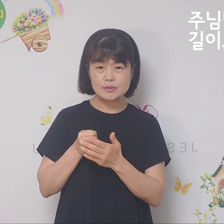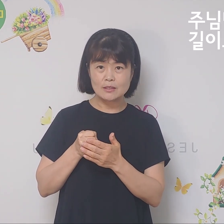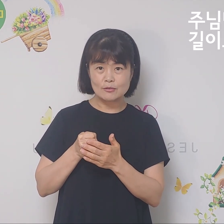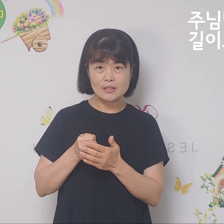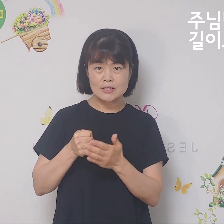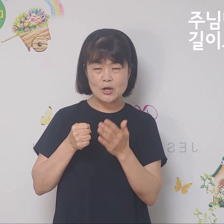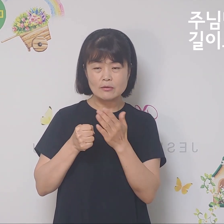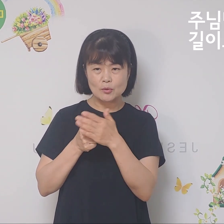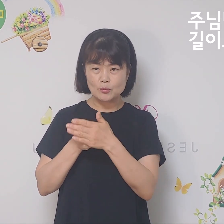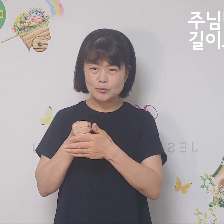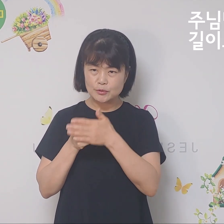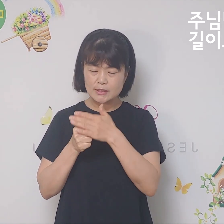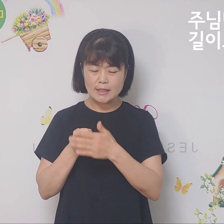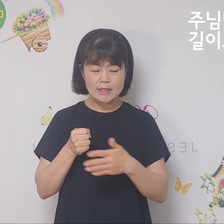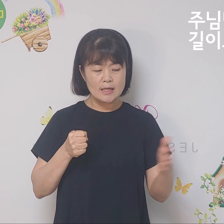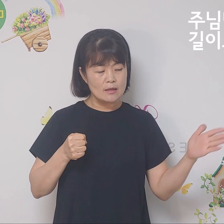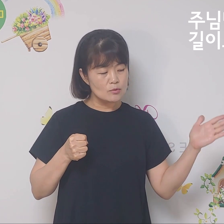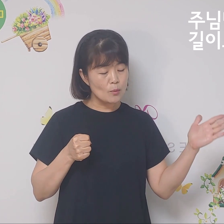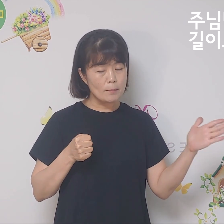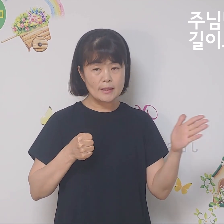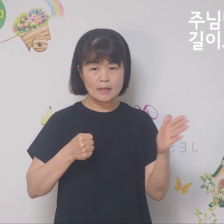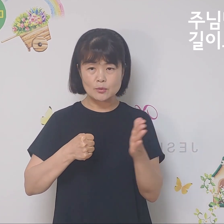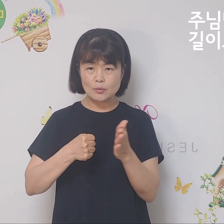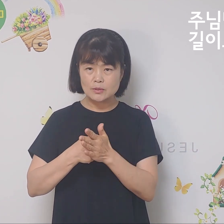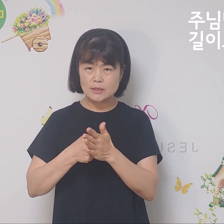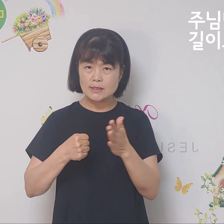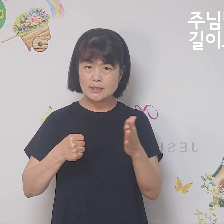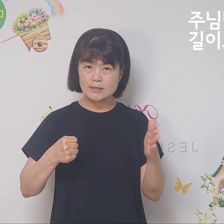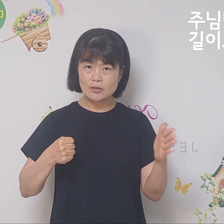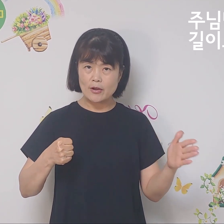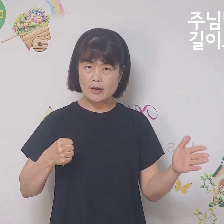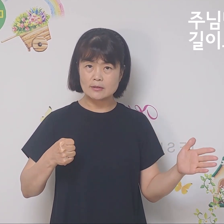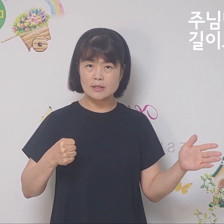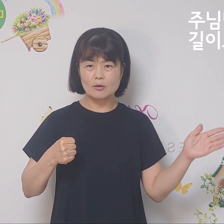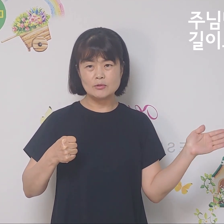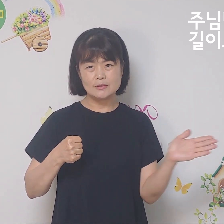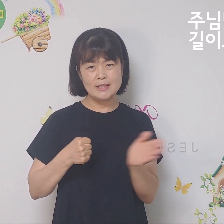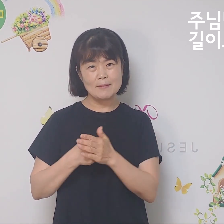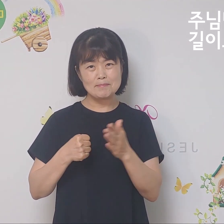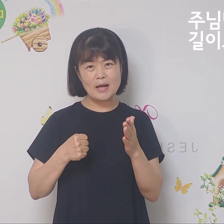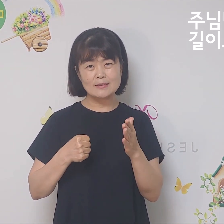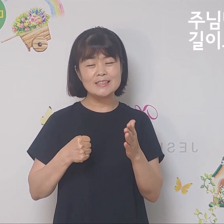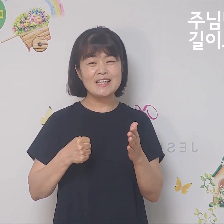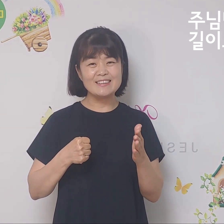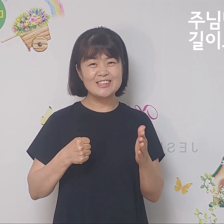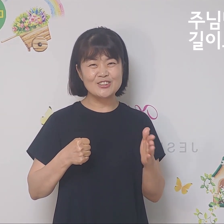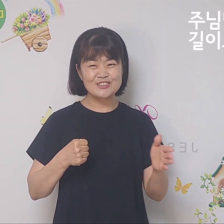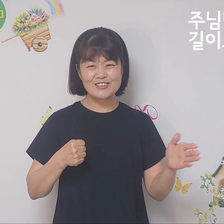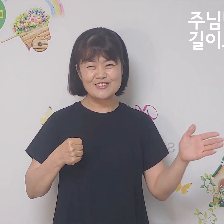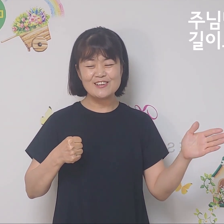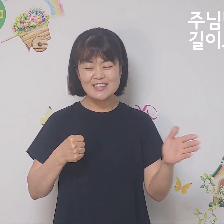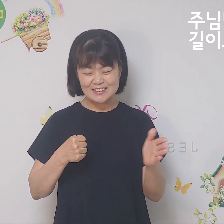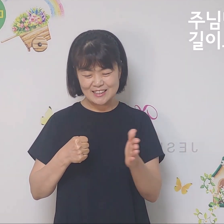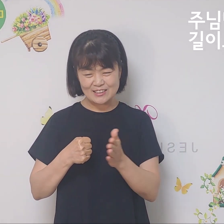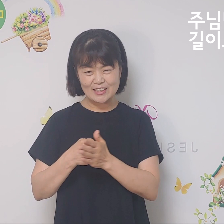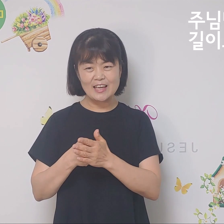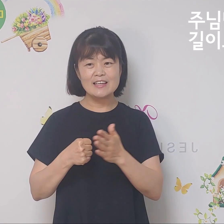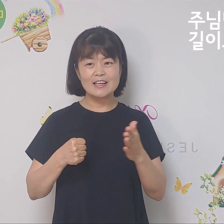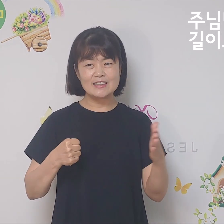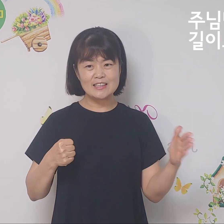앞부분이라고 해야 되죠? 이 부분을 손바닥으로 치시는 거예요. 근데 너무 세게 막 치지 않으셔도 되고요. 그냥 이렇게 갖다